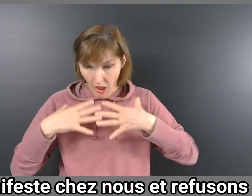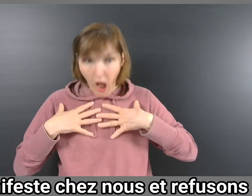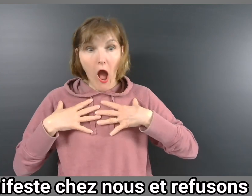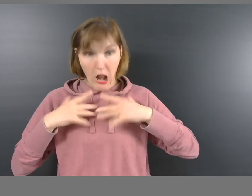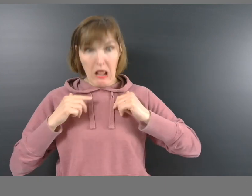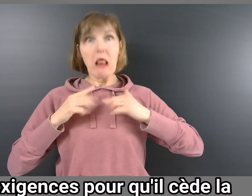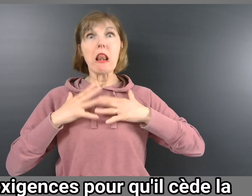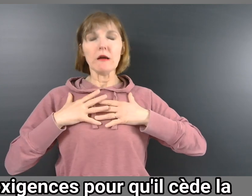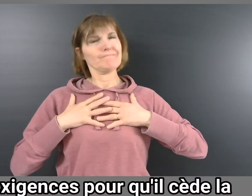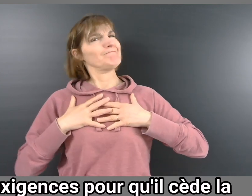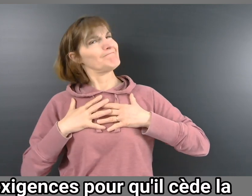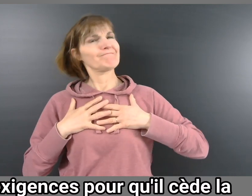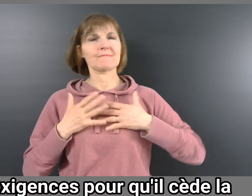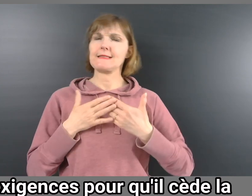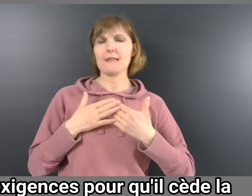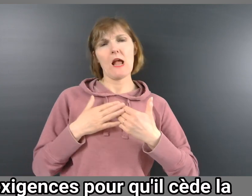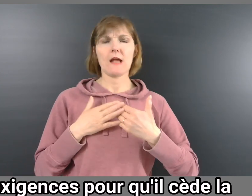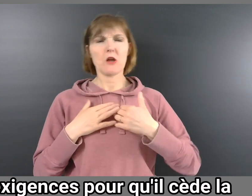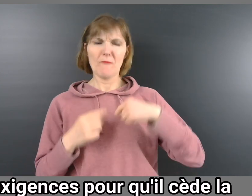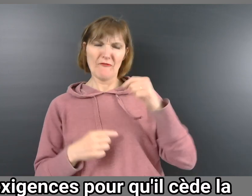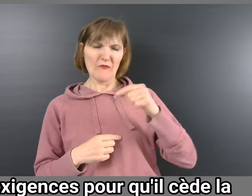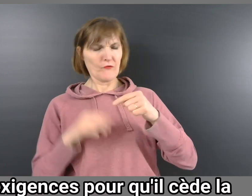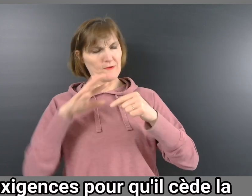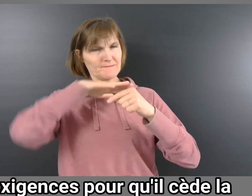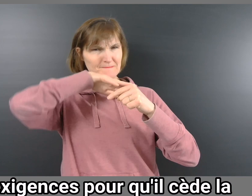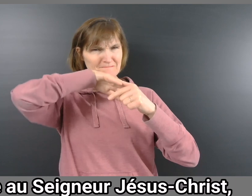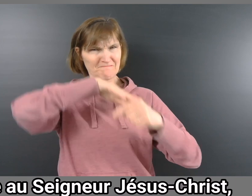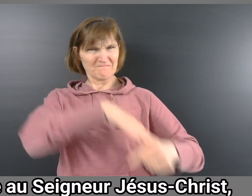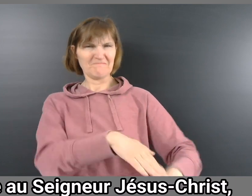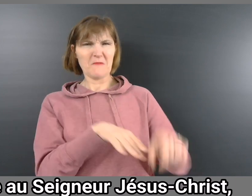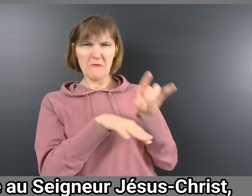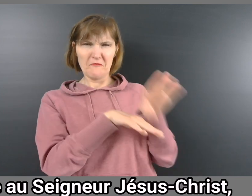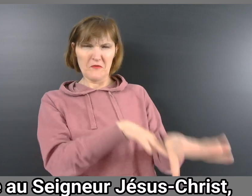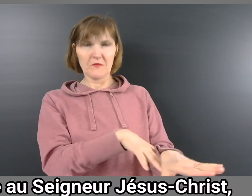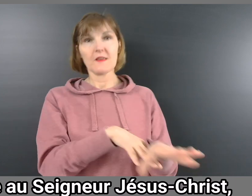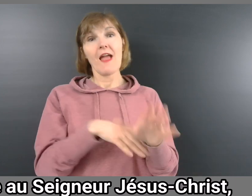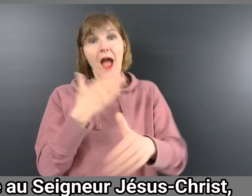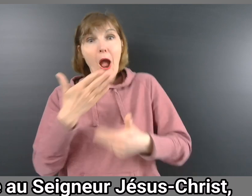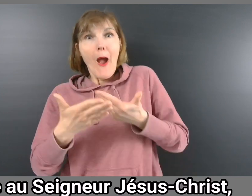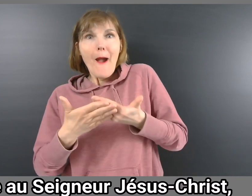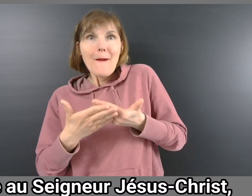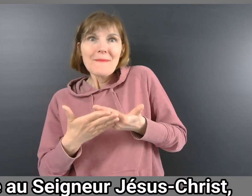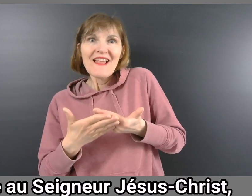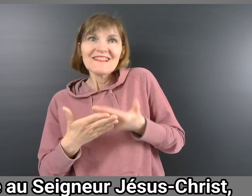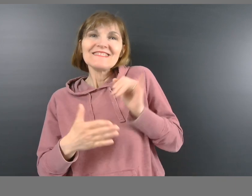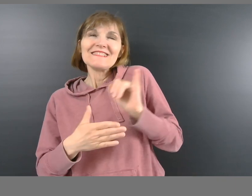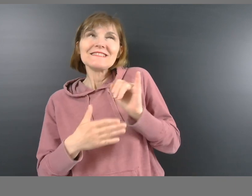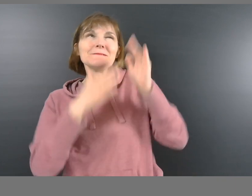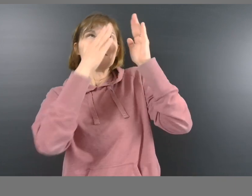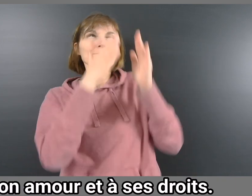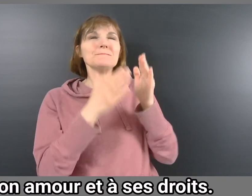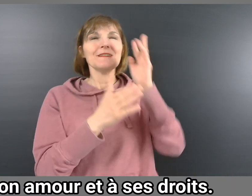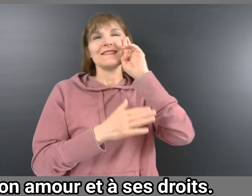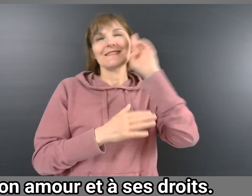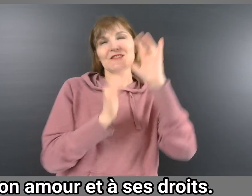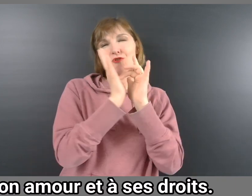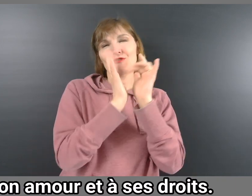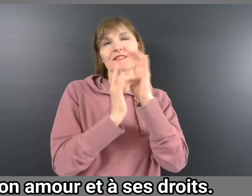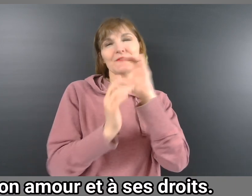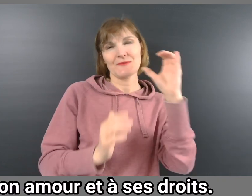refusons ses exigences pour qu'il cède la place au Seigneur Jésus-Christ, à son amour et à